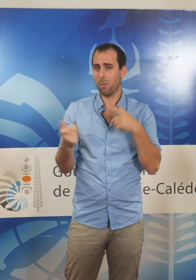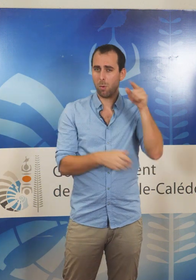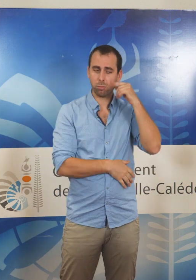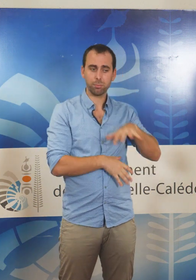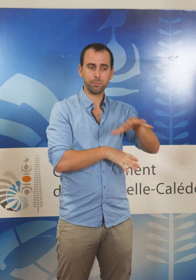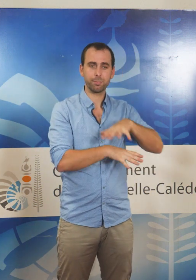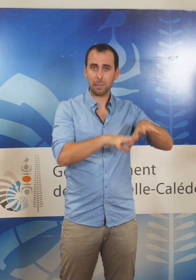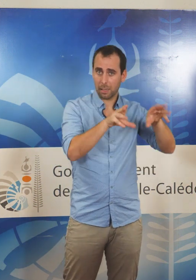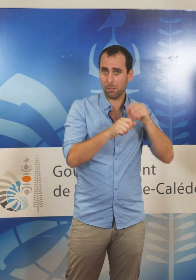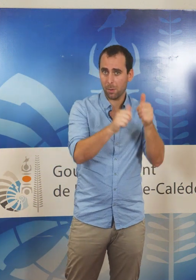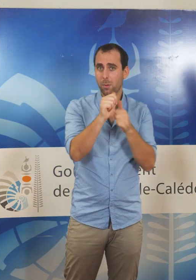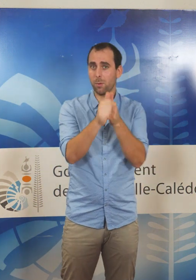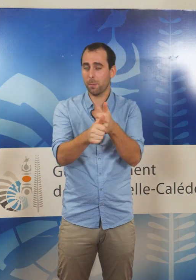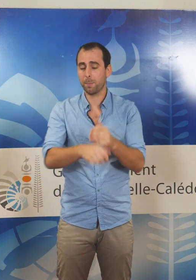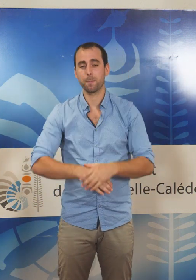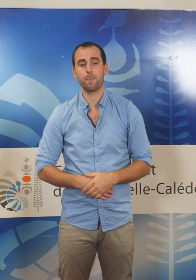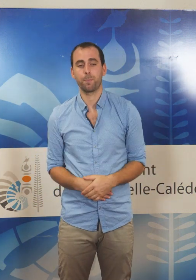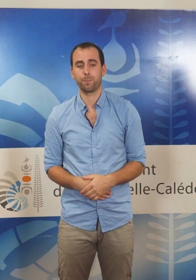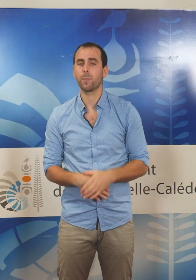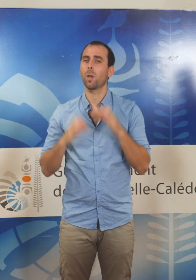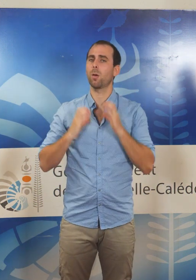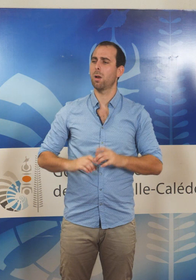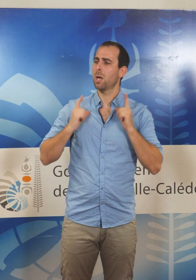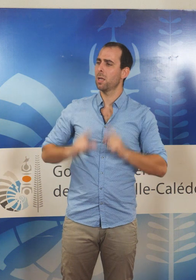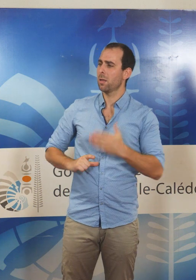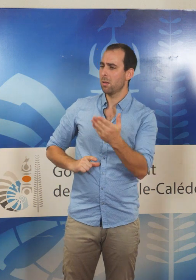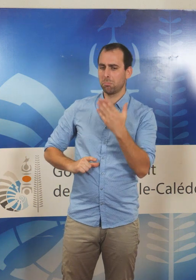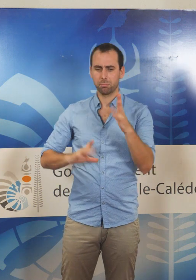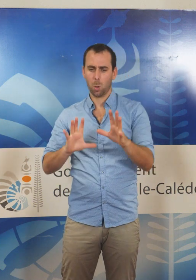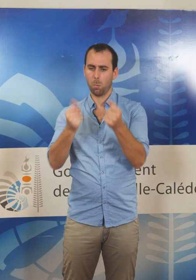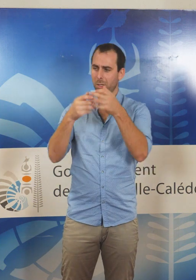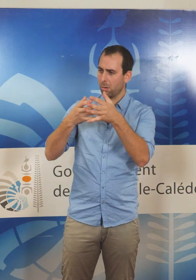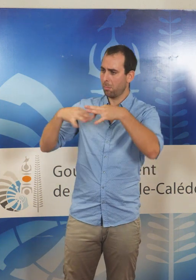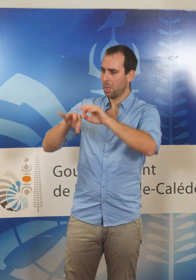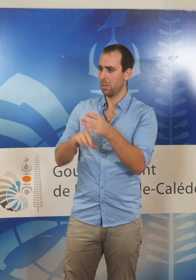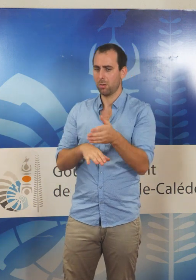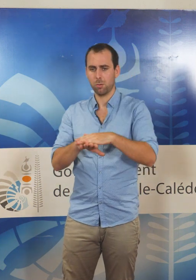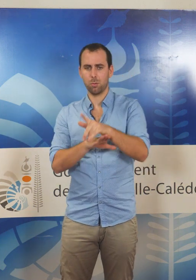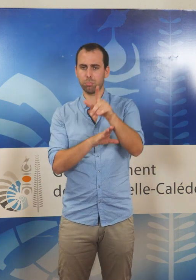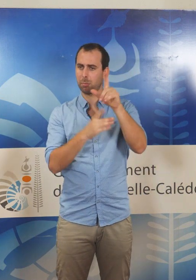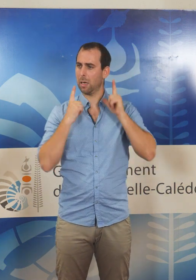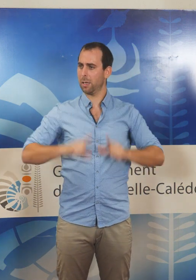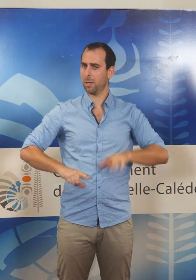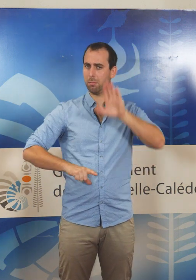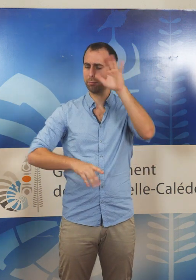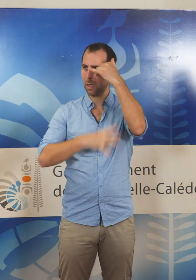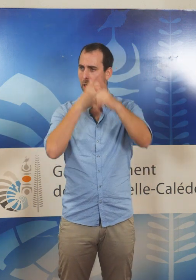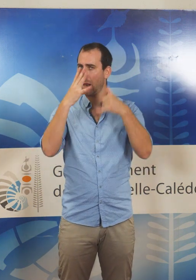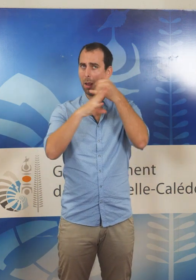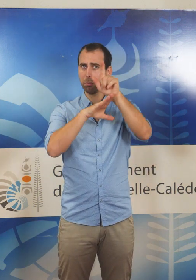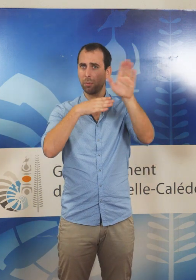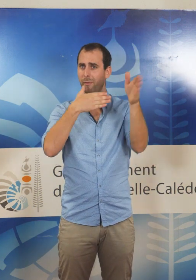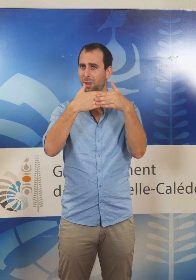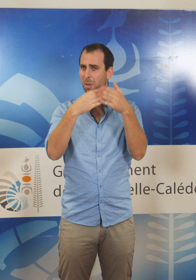Le secondaire, donc, c'est une compétence pays. Comment vous expliquez que notamment le lycée des Îles soit encore fermé et une